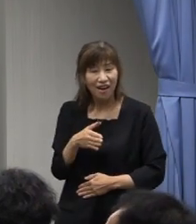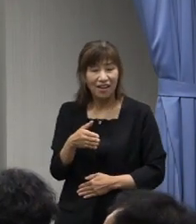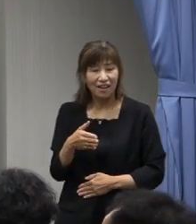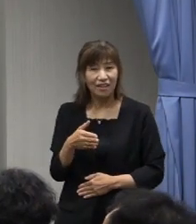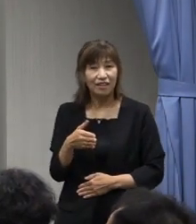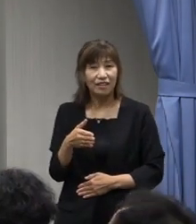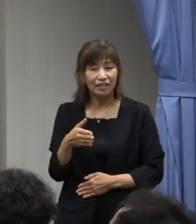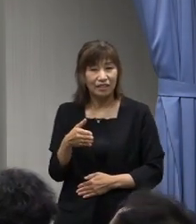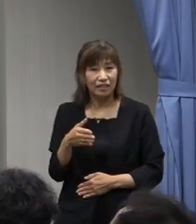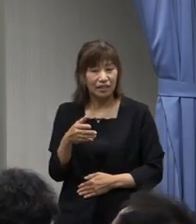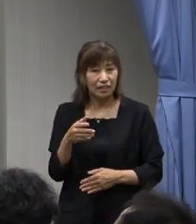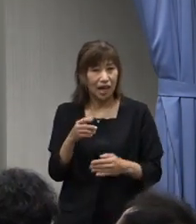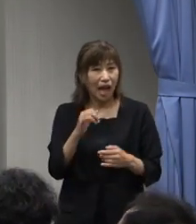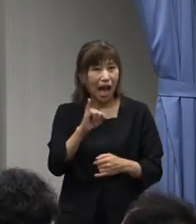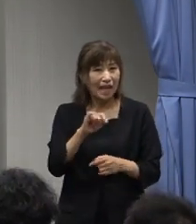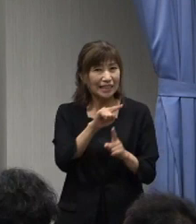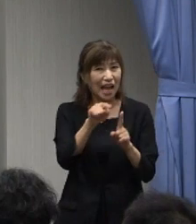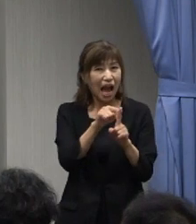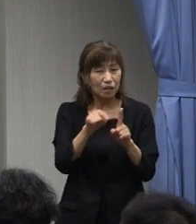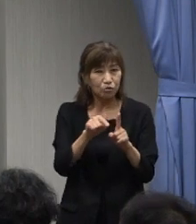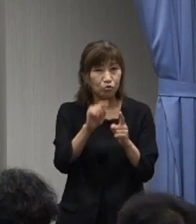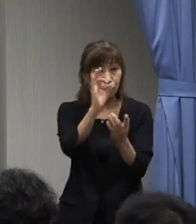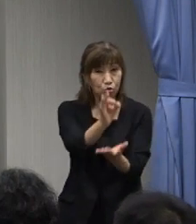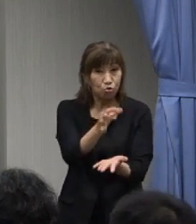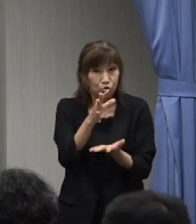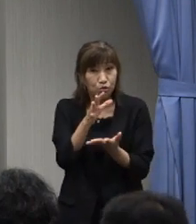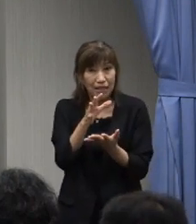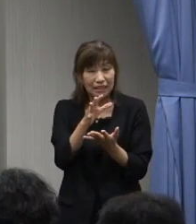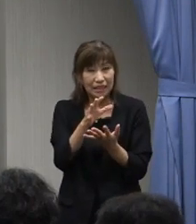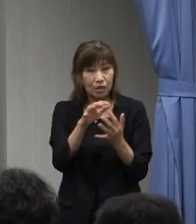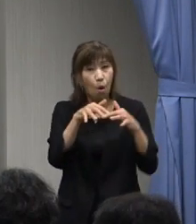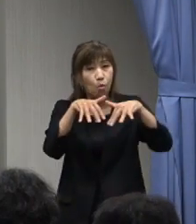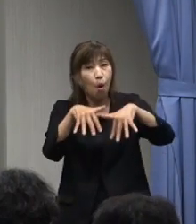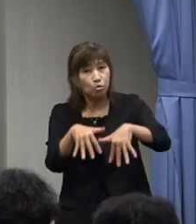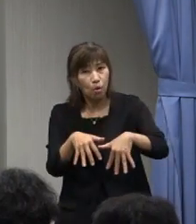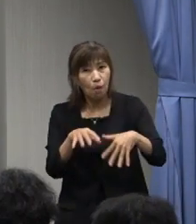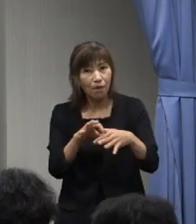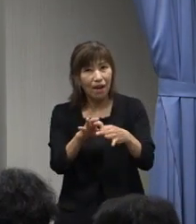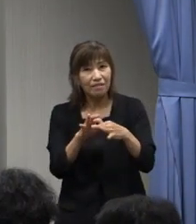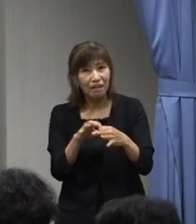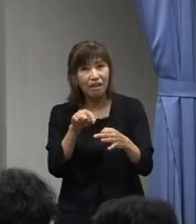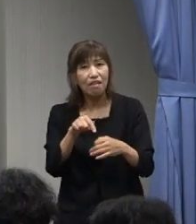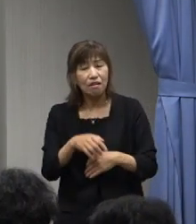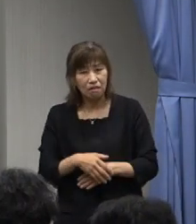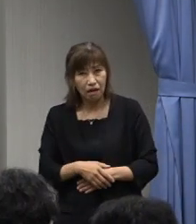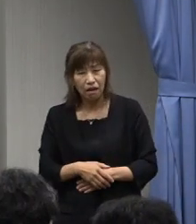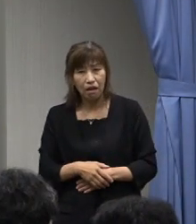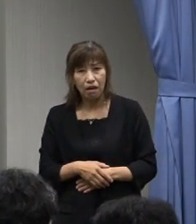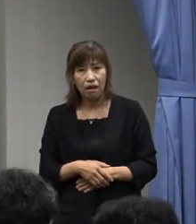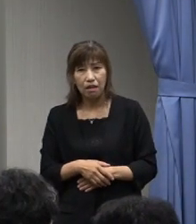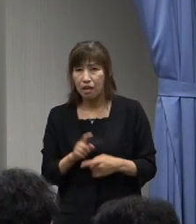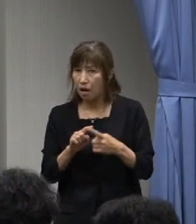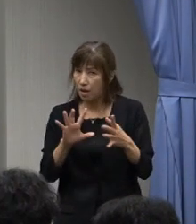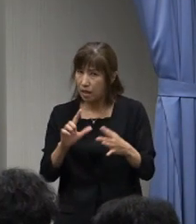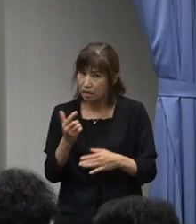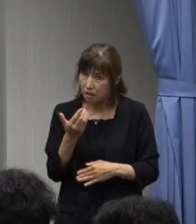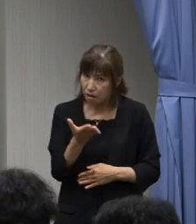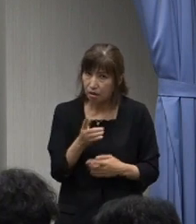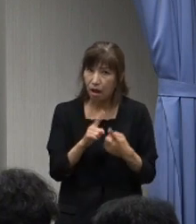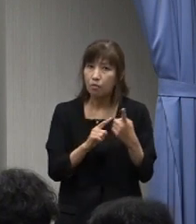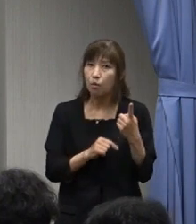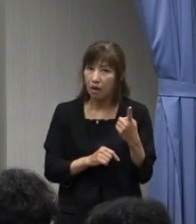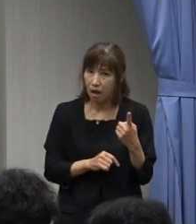IR の収益構造に関して、カジノに対しつけていくんじゃないかとかですね、その以外の部分